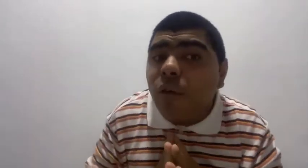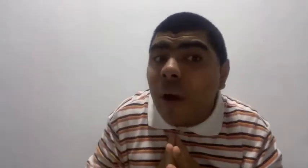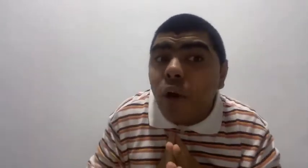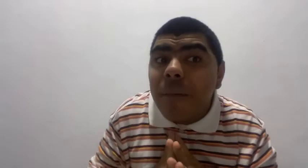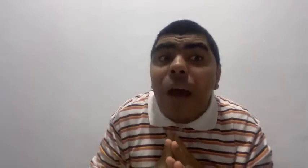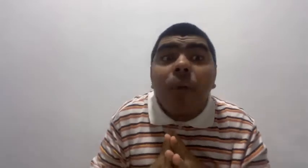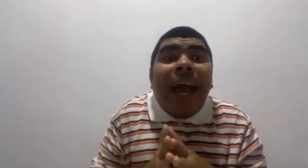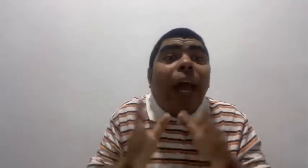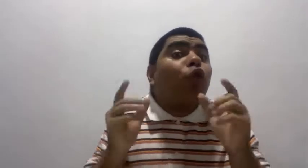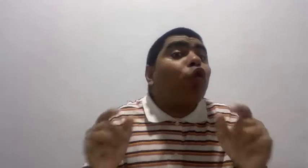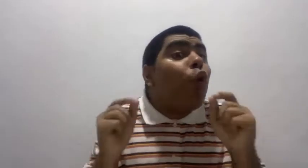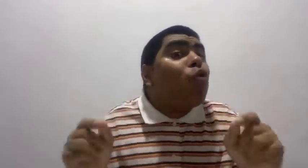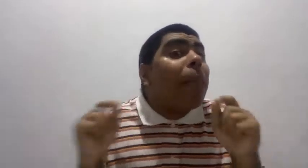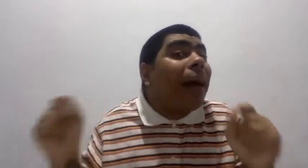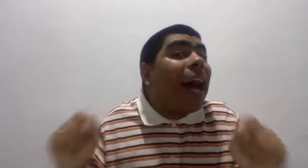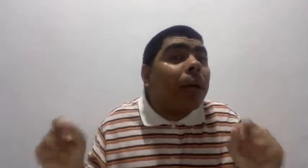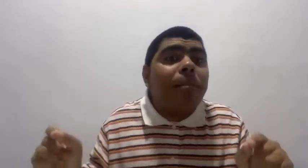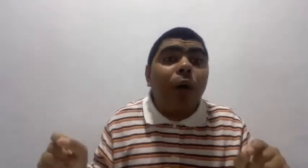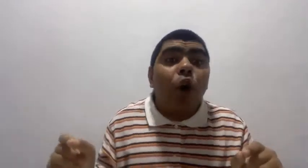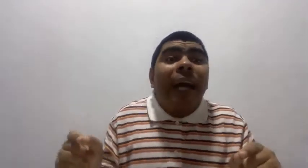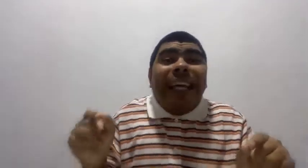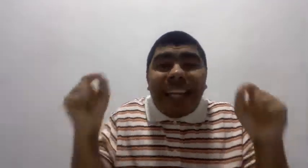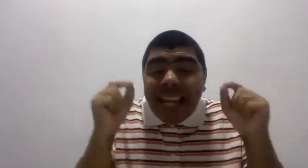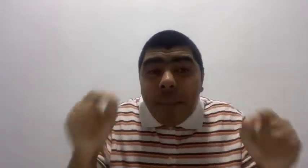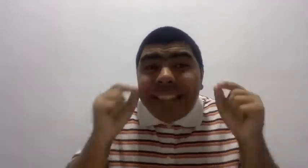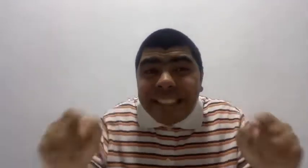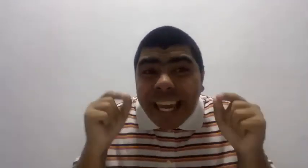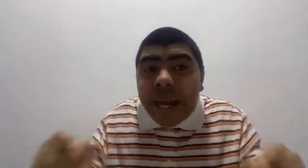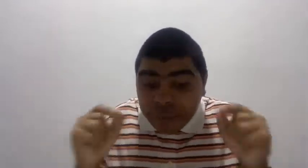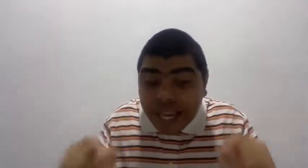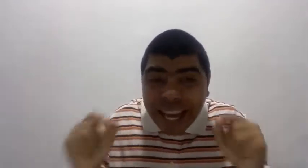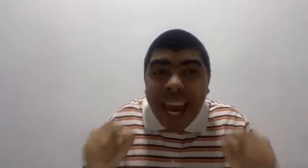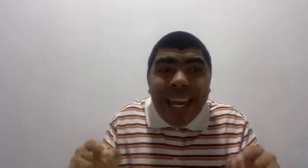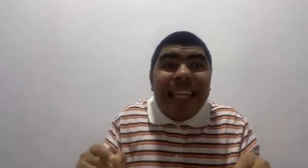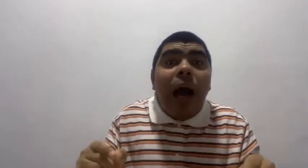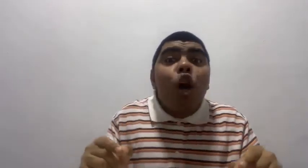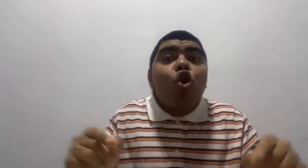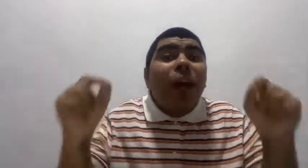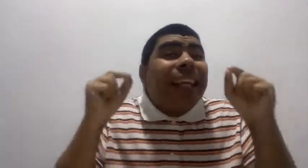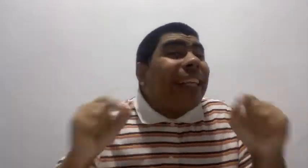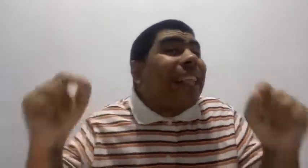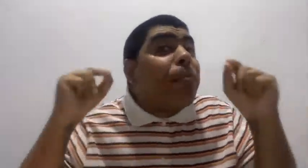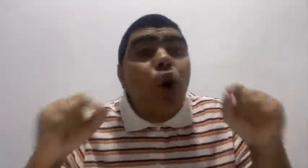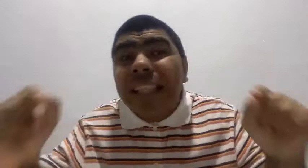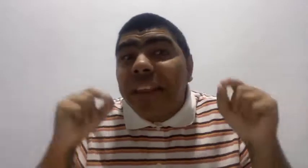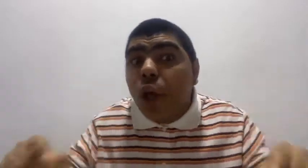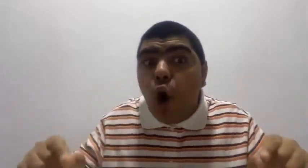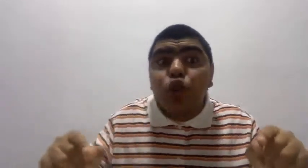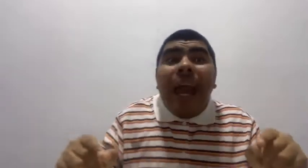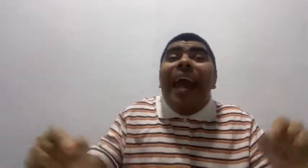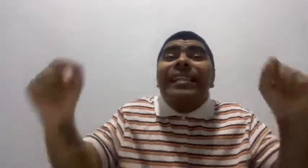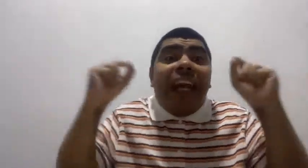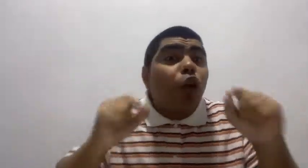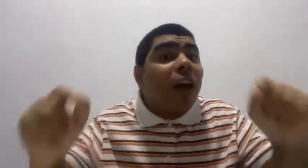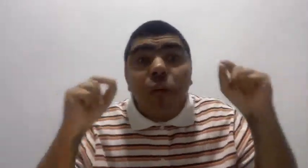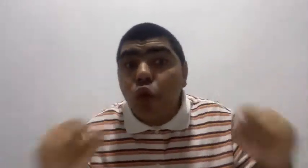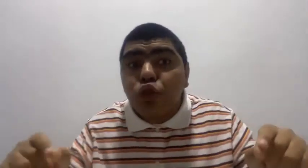fuego, hermano. Eso es una palabra, hermano, que nada más de leerla, lo que da es temor de Dios. El que no dé fruto,